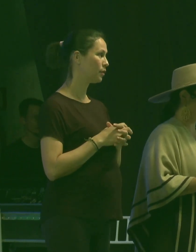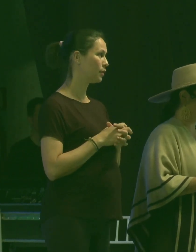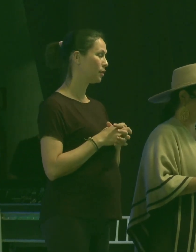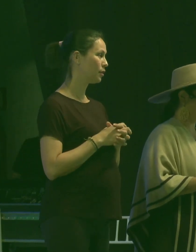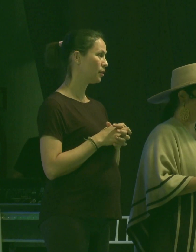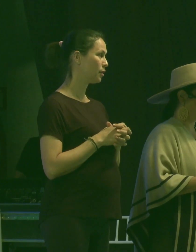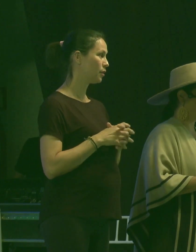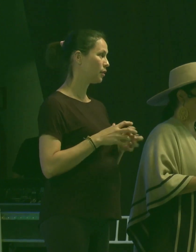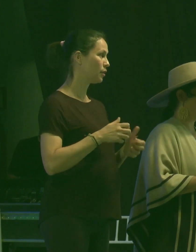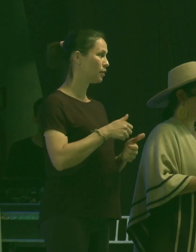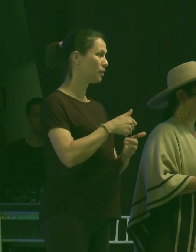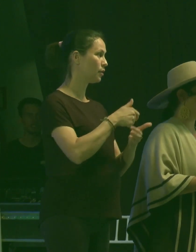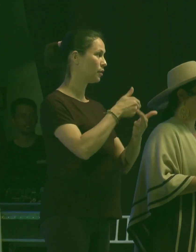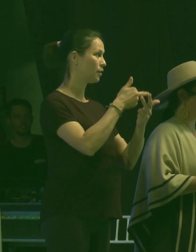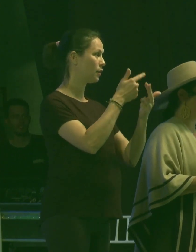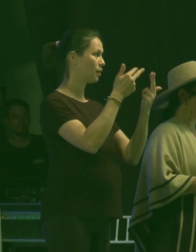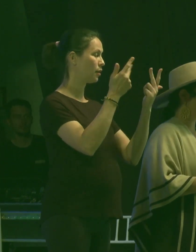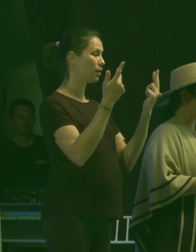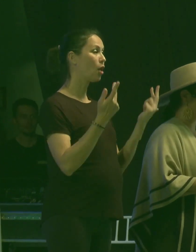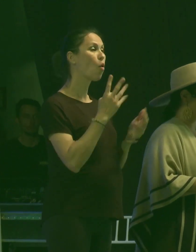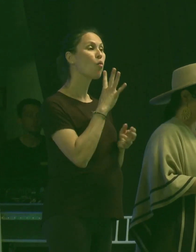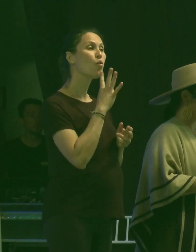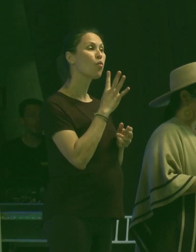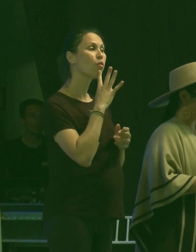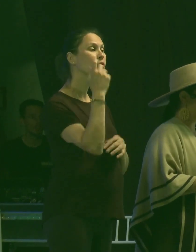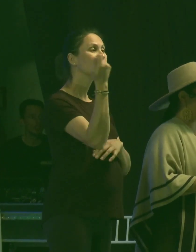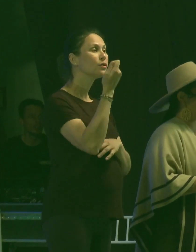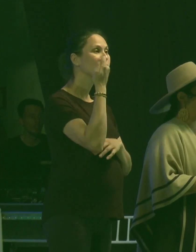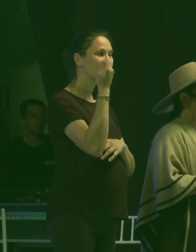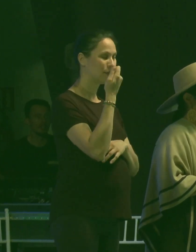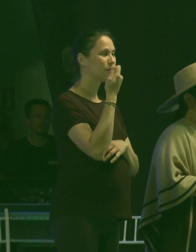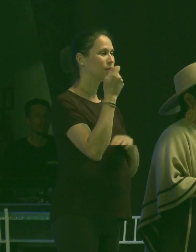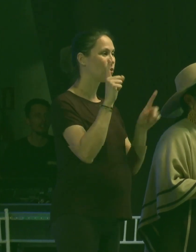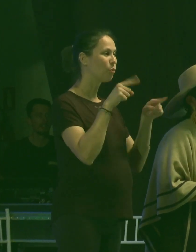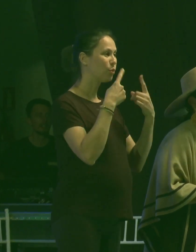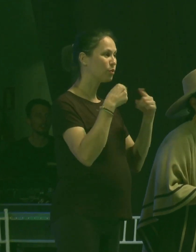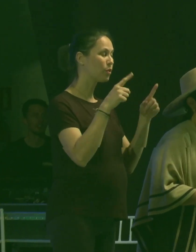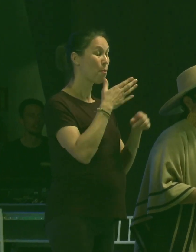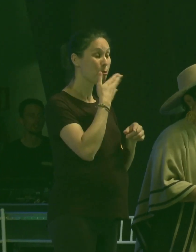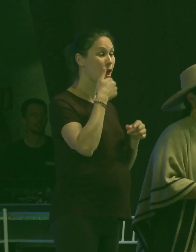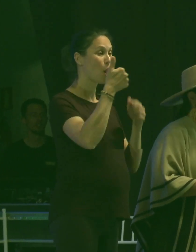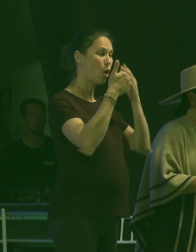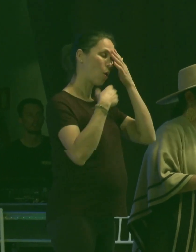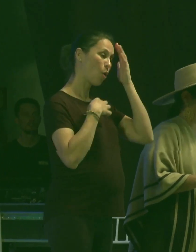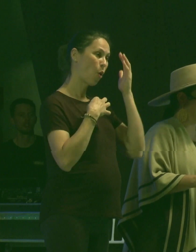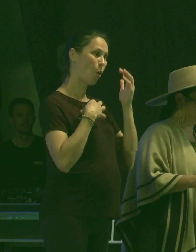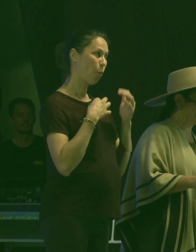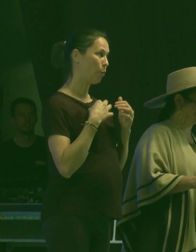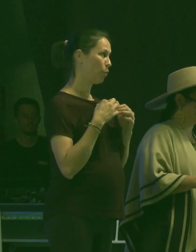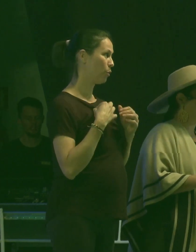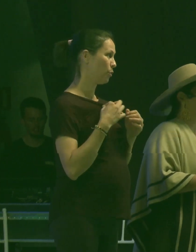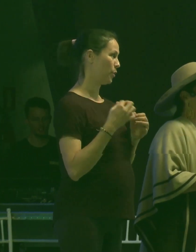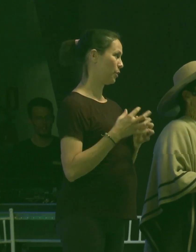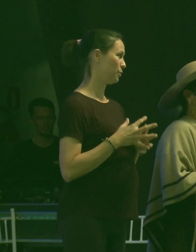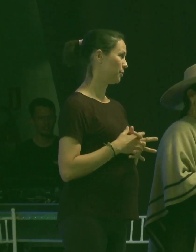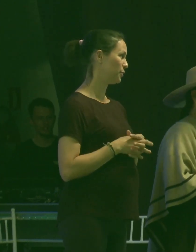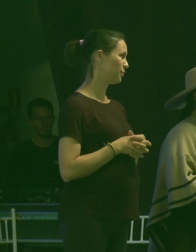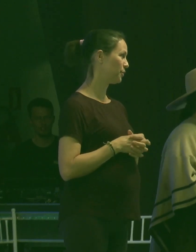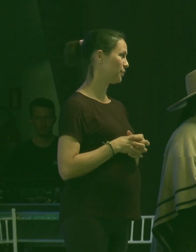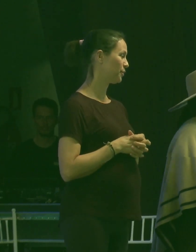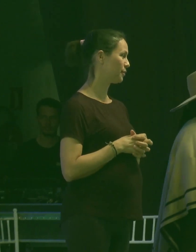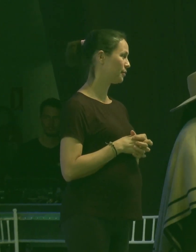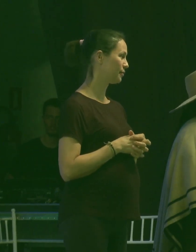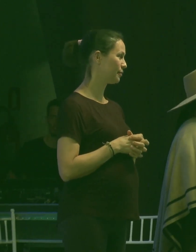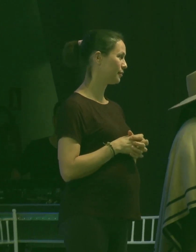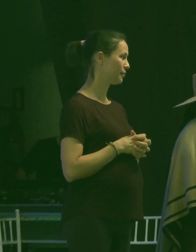Etnias, reconhecendo o Rio Grande. Melhor indumentária do nosso Canto de Luz. Eles